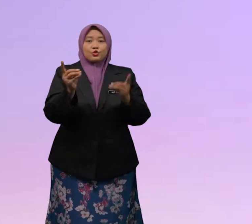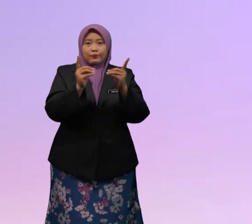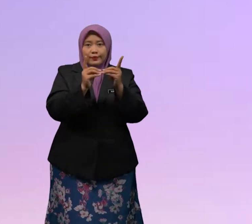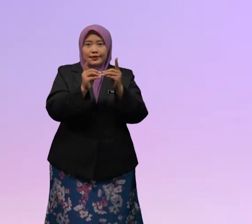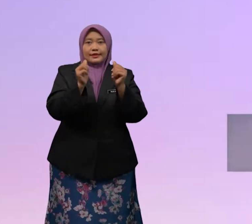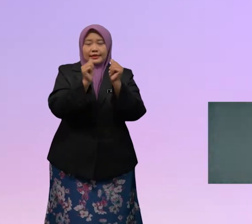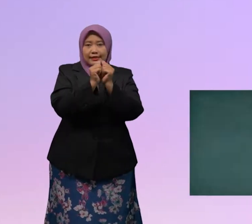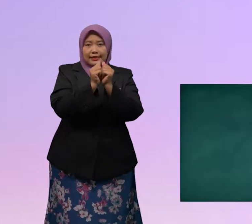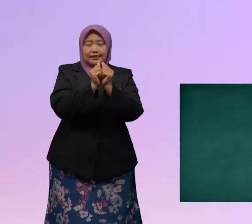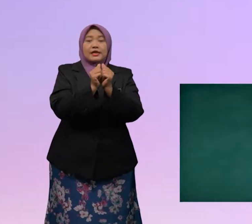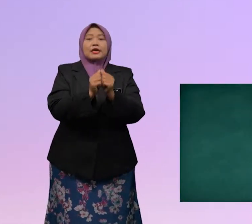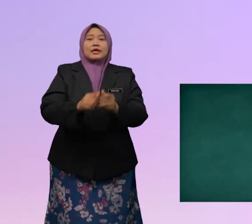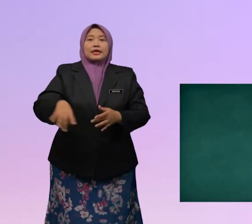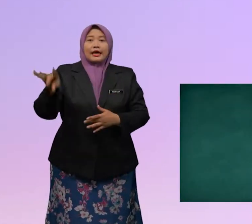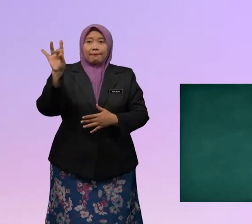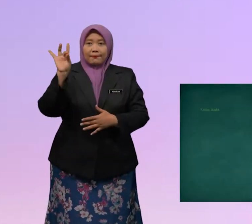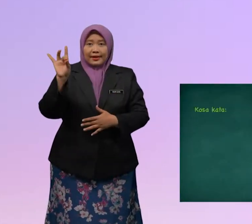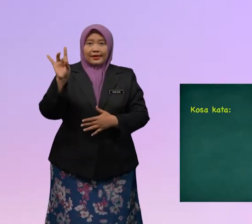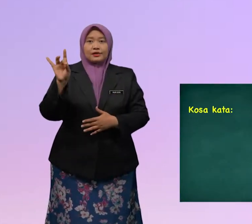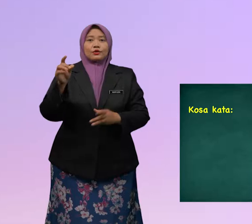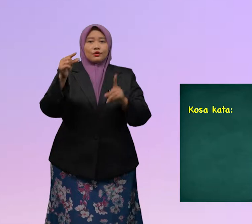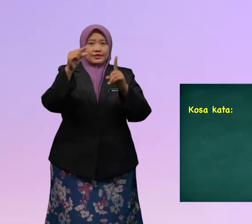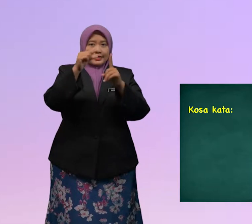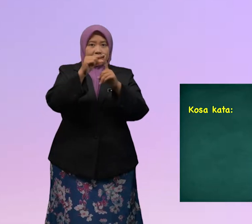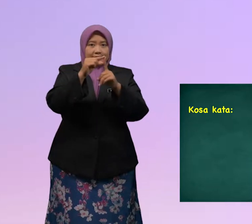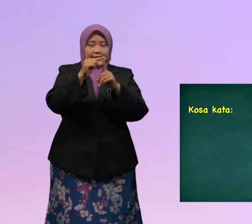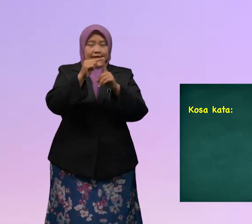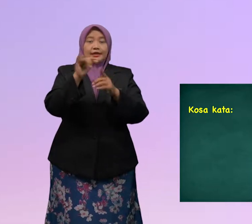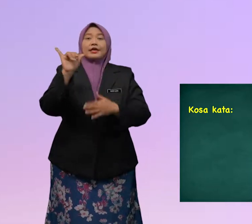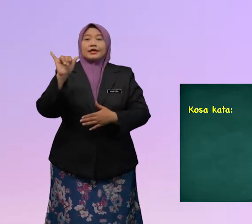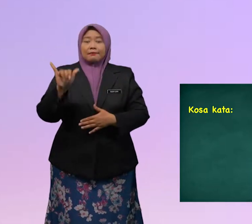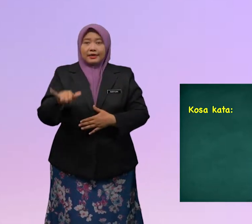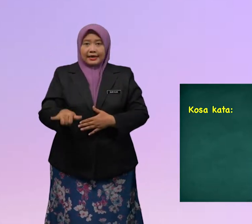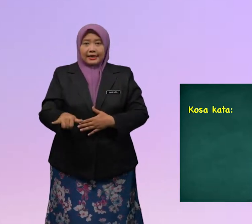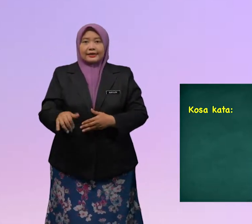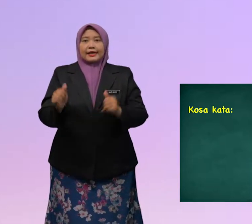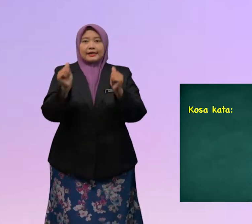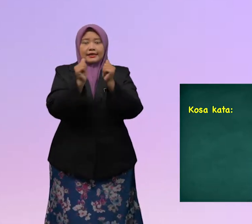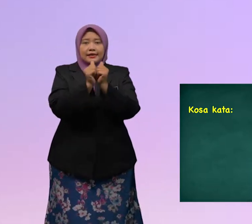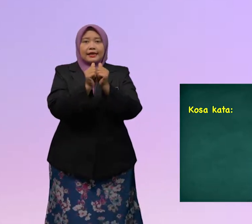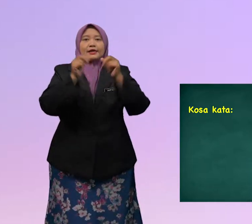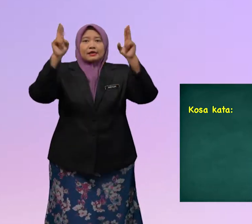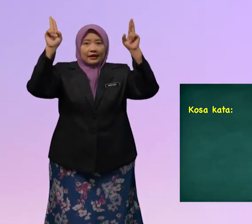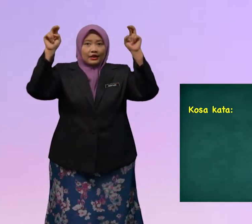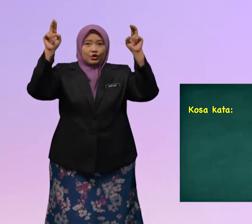jumpa dengan 8 kosakata yang berkaitan dengan